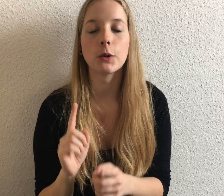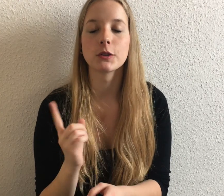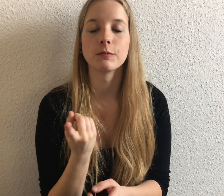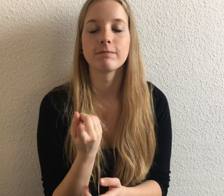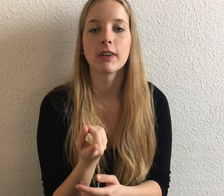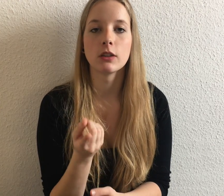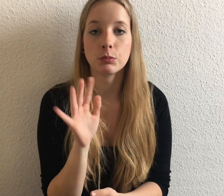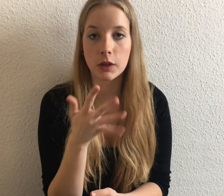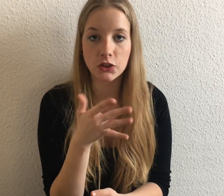auch